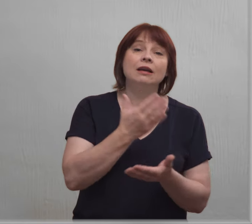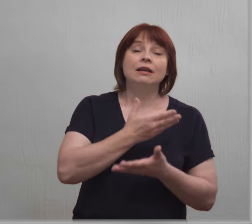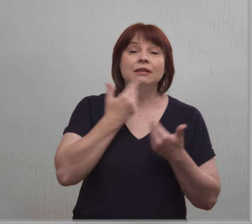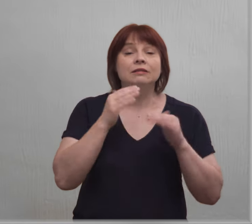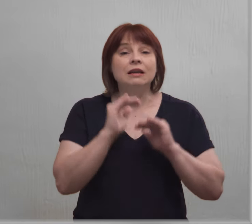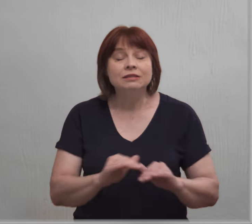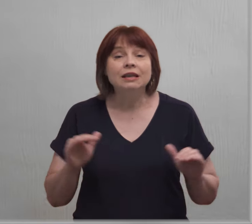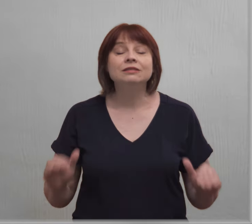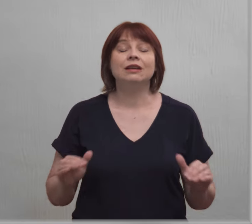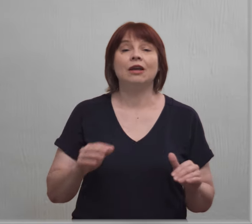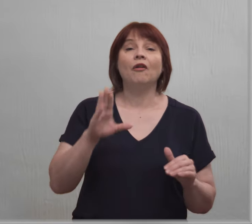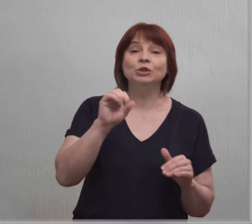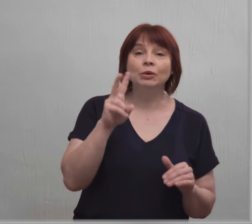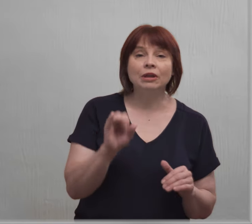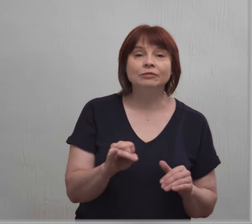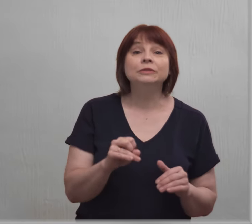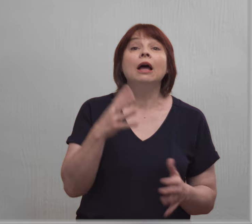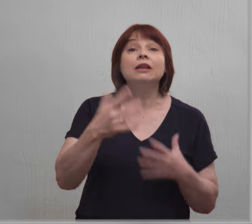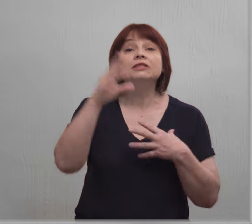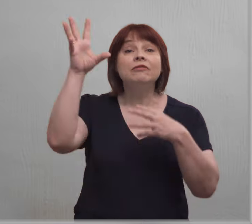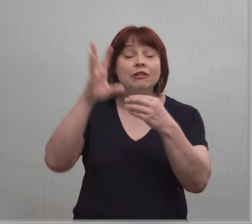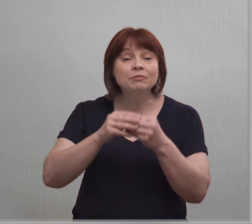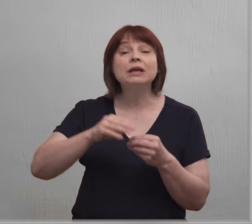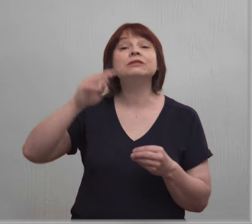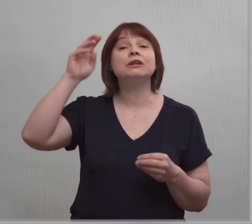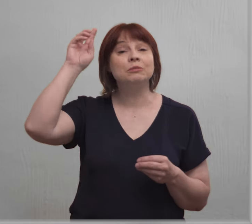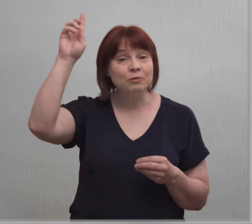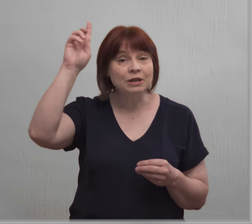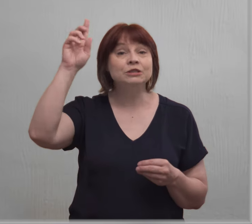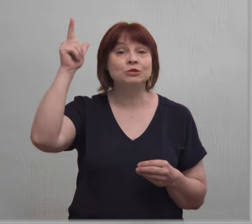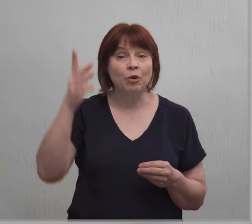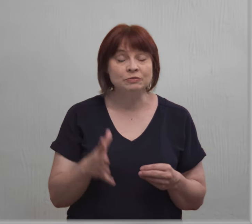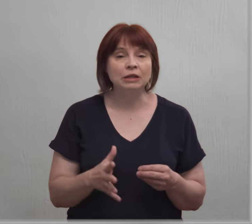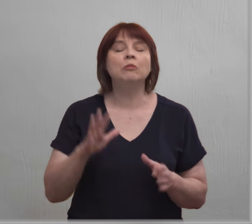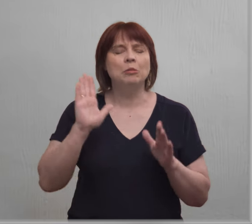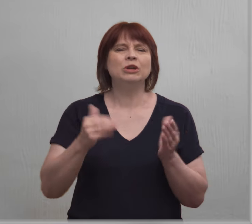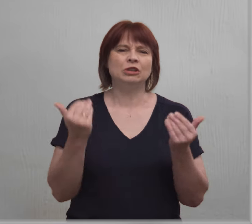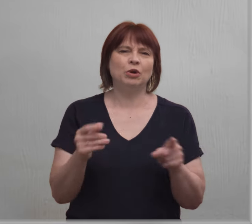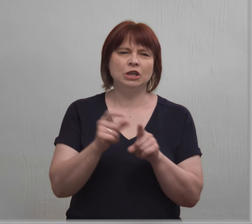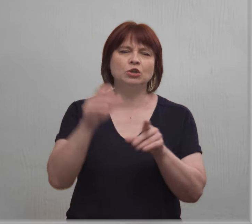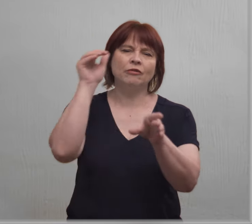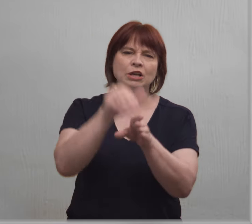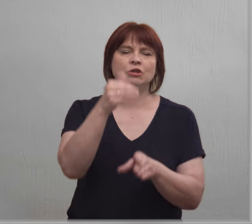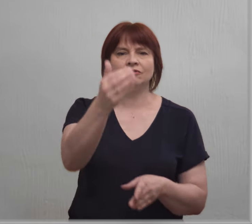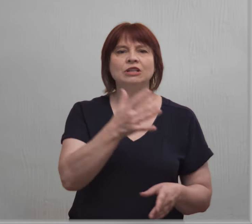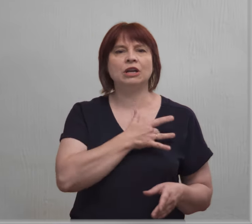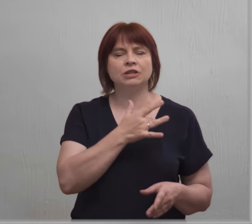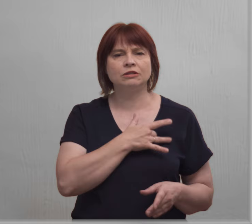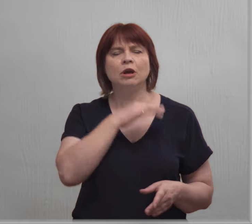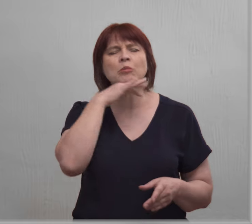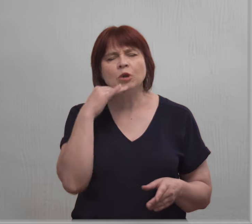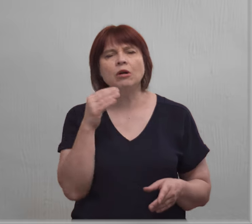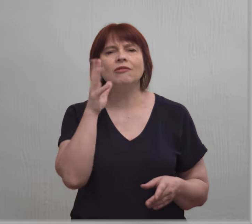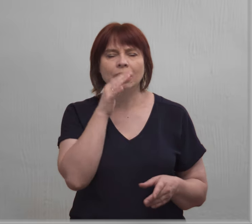вы познали безначального. Если вы с Господом, вы отцы, и сегодня, пусть это касается вашего сердца. Многое время я